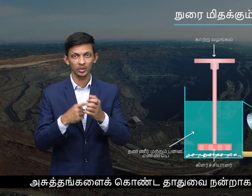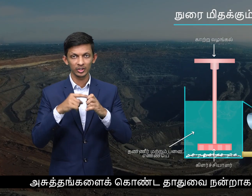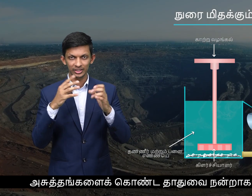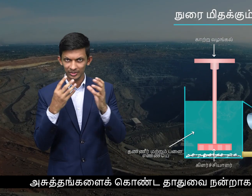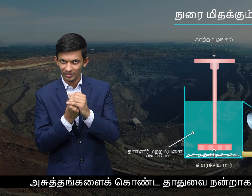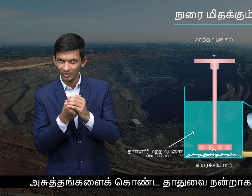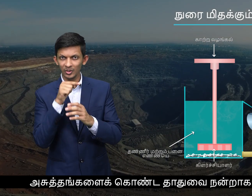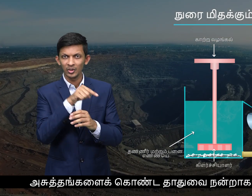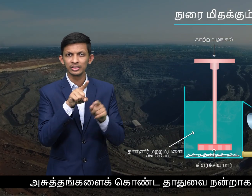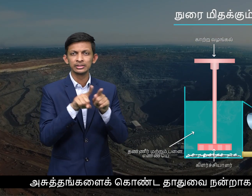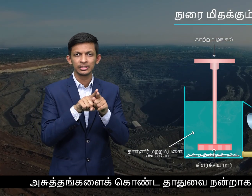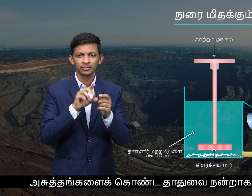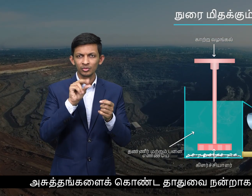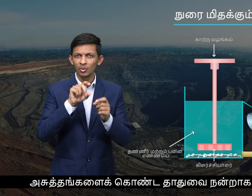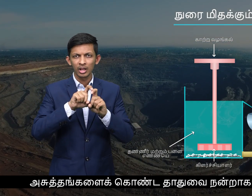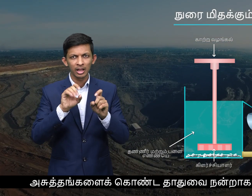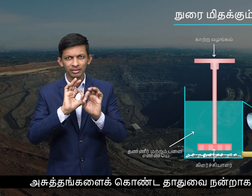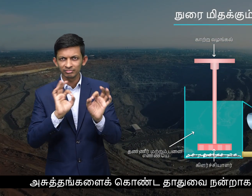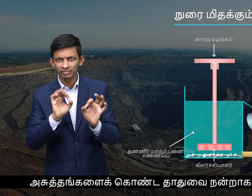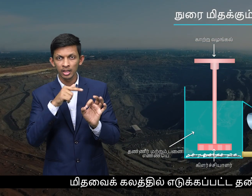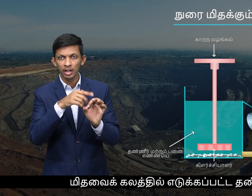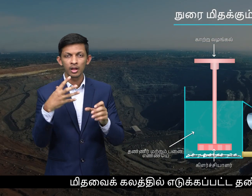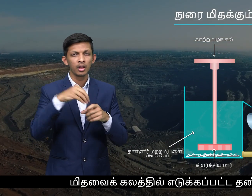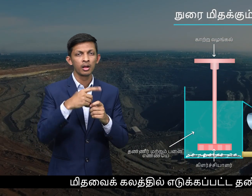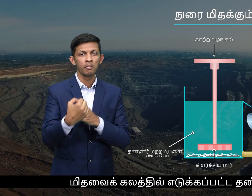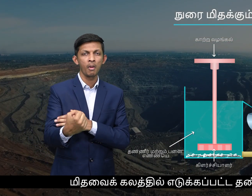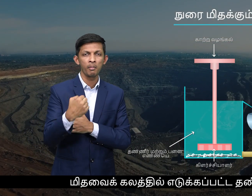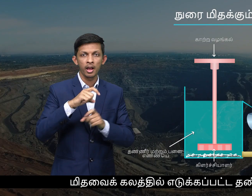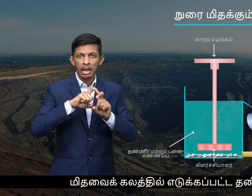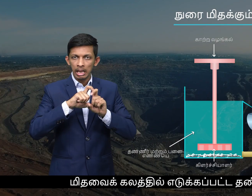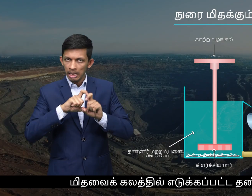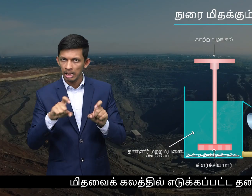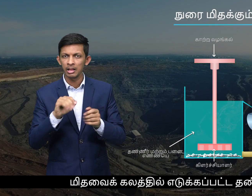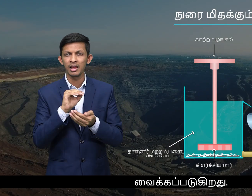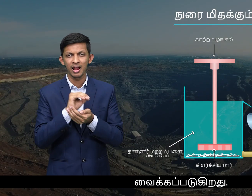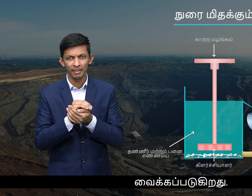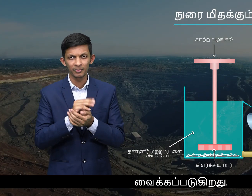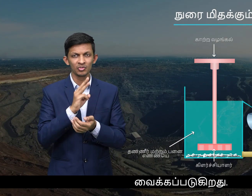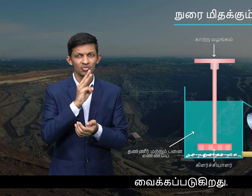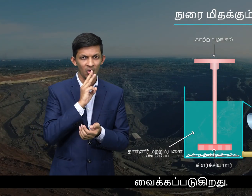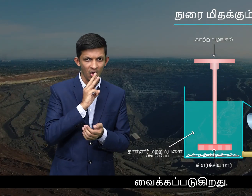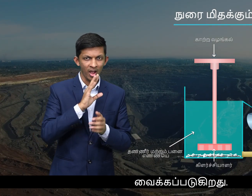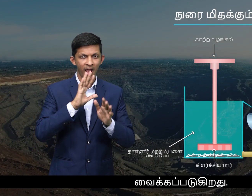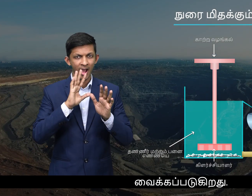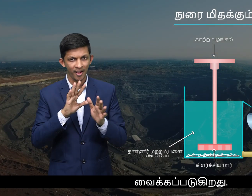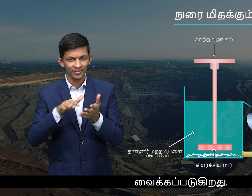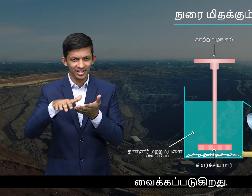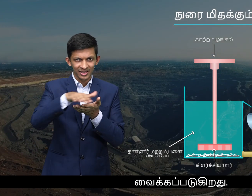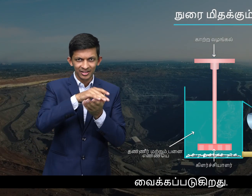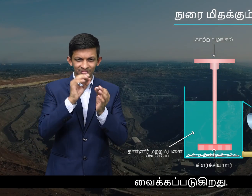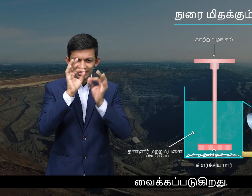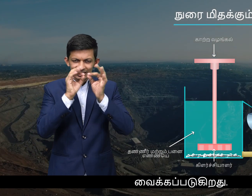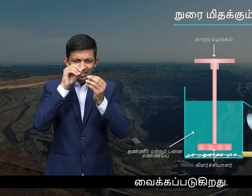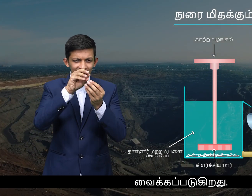அசுத்தங்களை கொண்ட தாதுவை நன்றாக பொடி செய்து மிதவை கலத்தில் எடுக்கப்பட்ட தண்ணீரில் வைக்கப்படுகிறது.